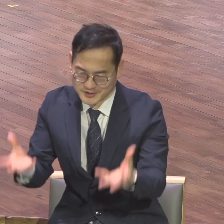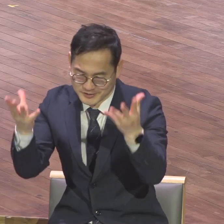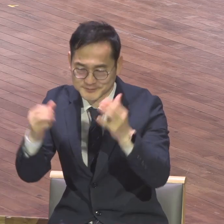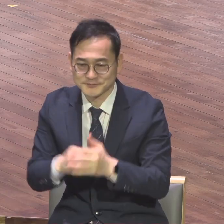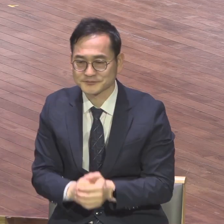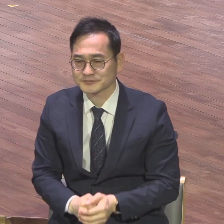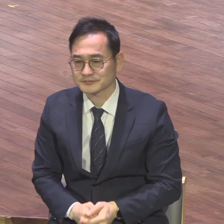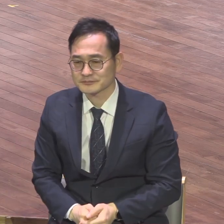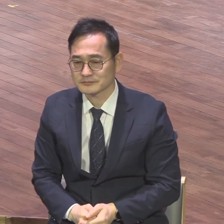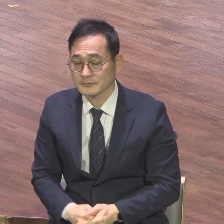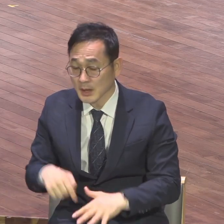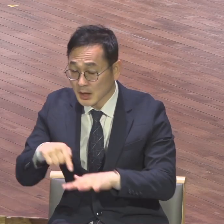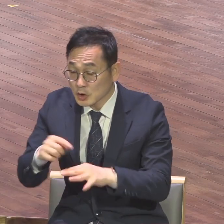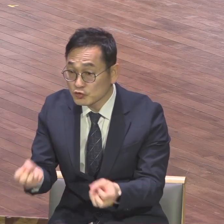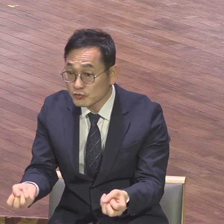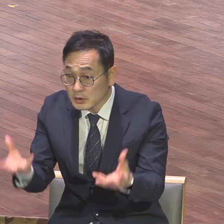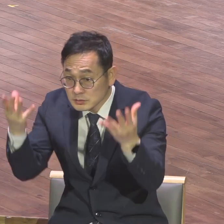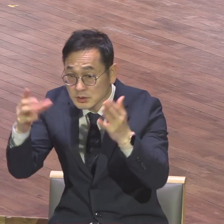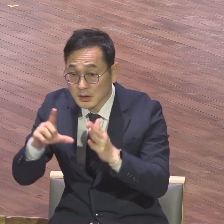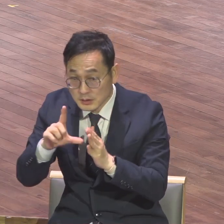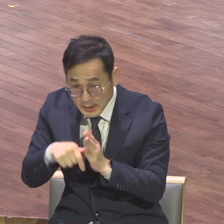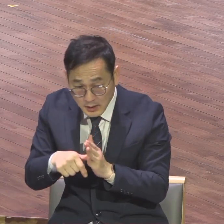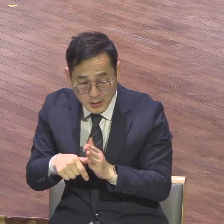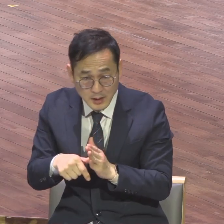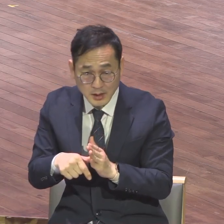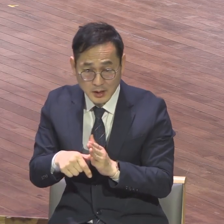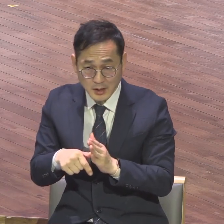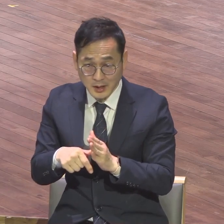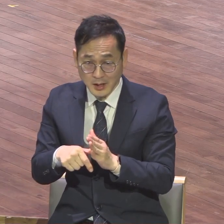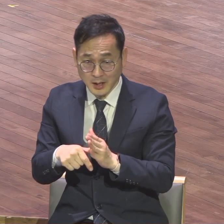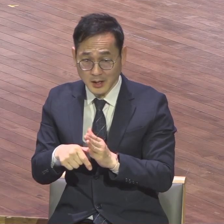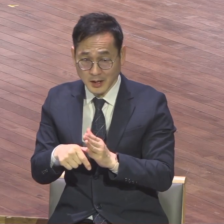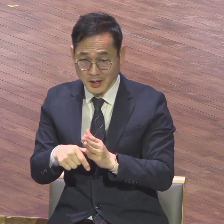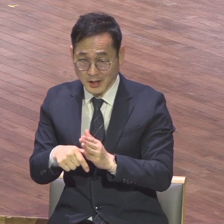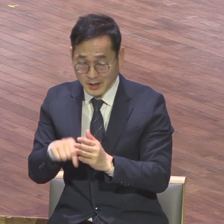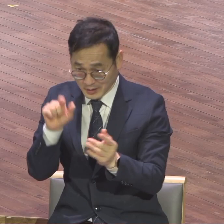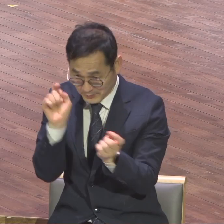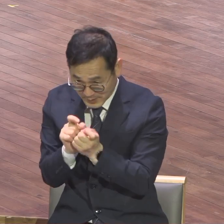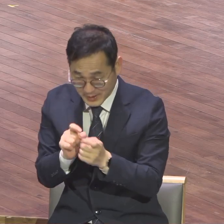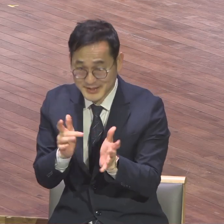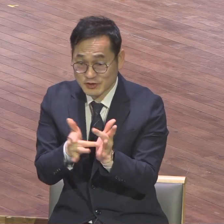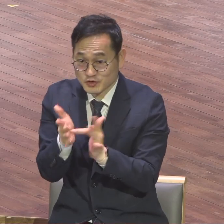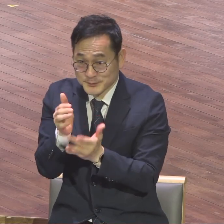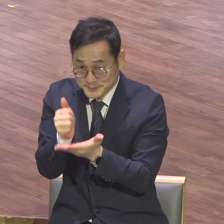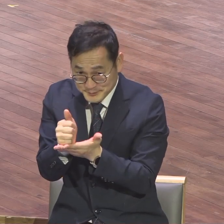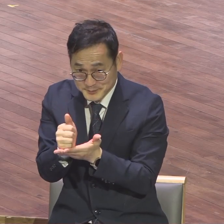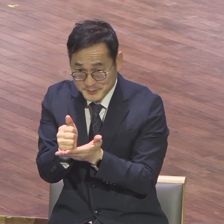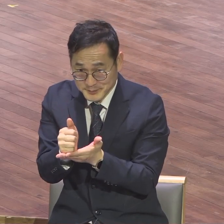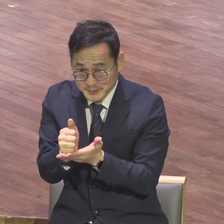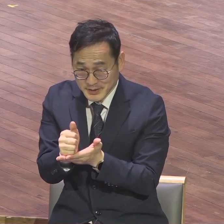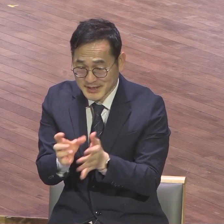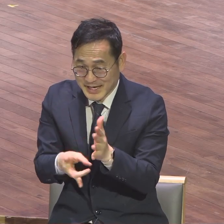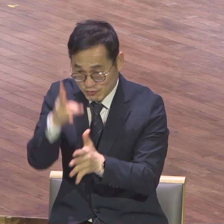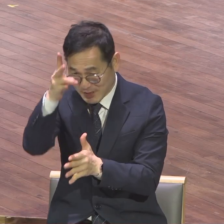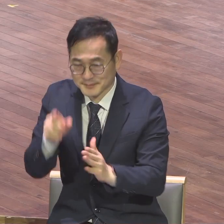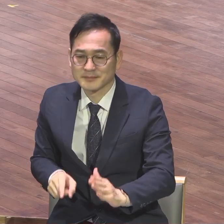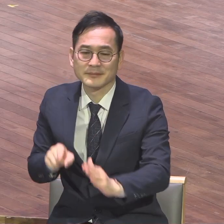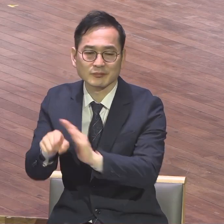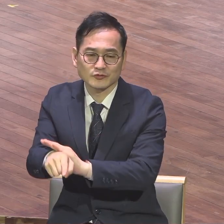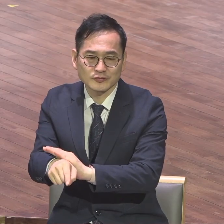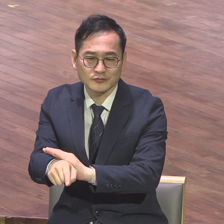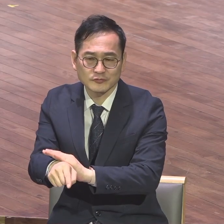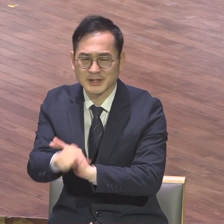위해서 예루살렘에 입성을 왜 하셨느냐? 유월절 딱 맞춰서 예수님이 십자가 지기에서 유월절에 옵니다.